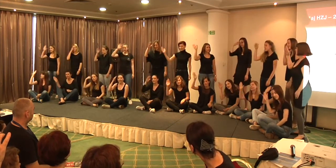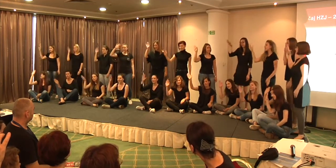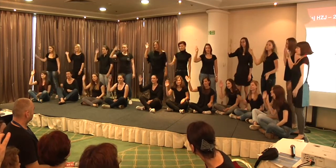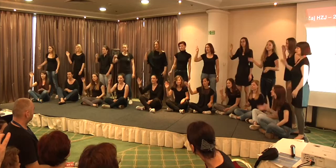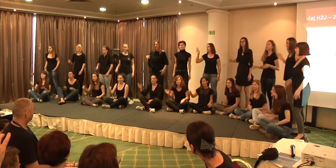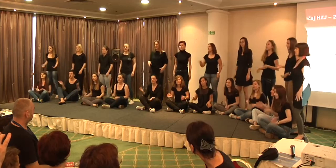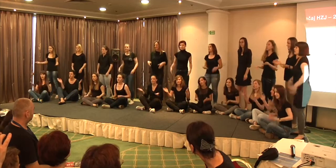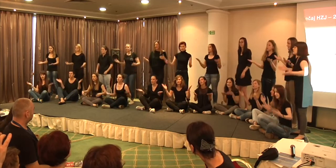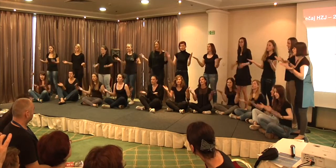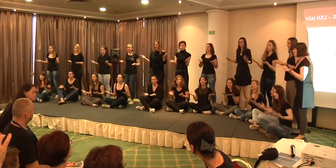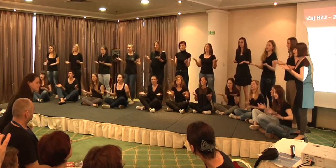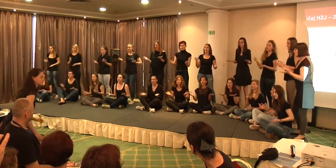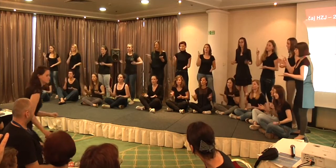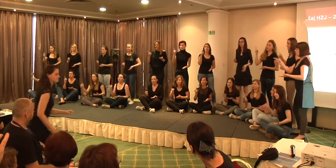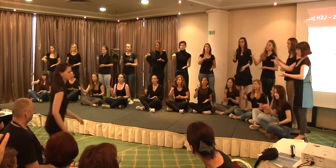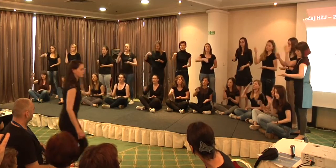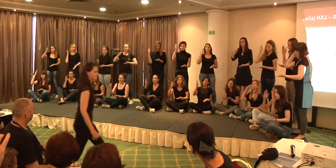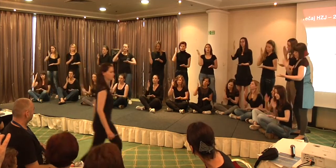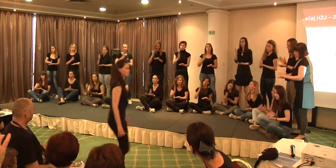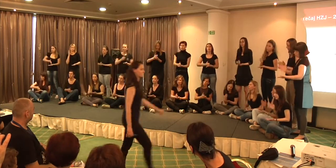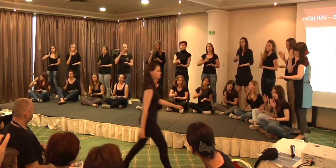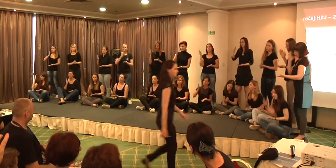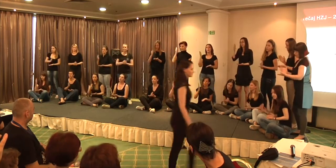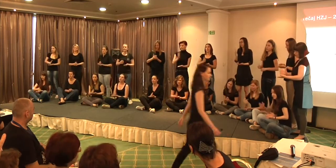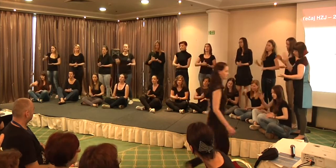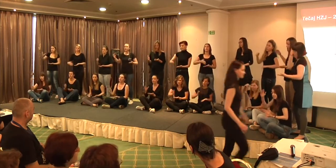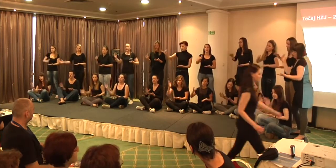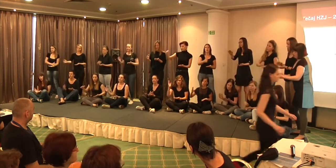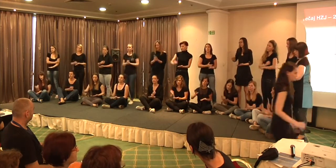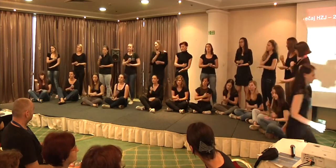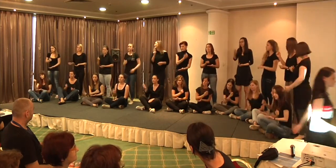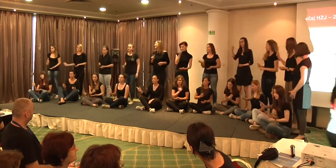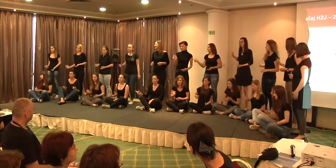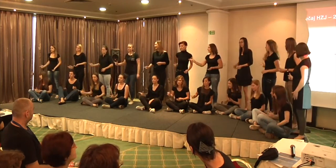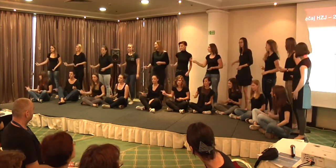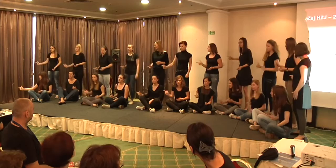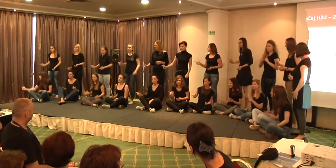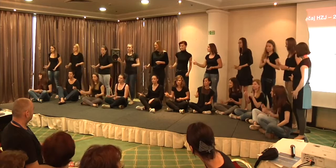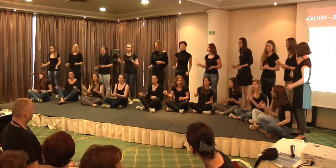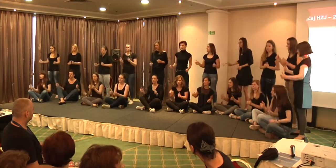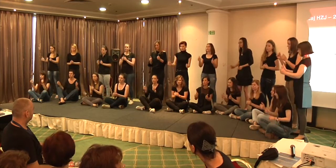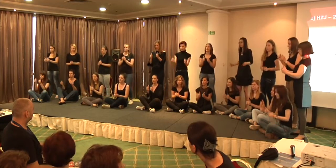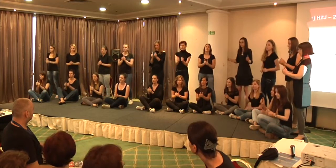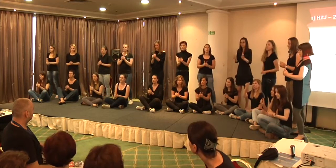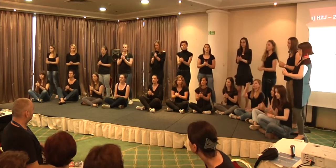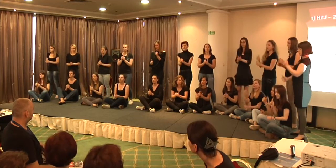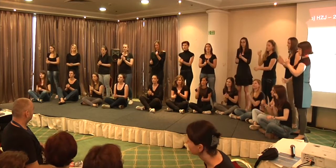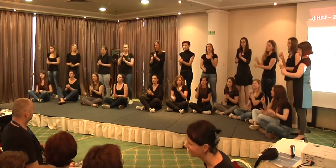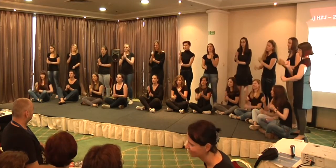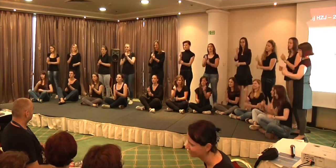Ne znam kako uvijek postigneš da s tobom